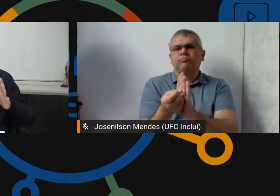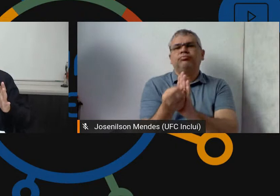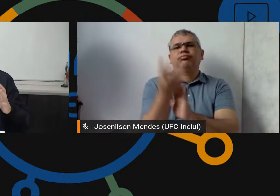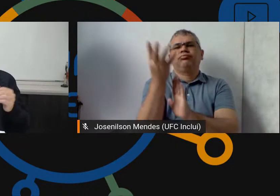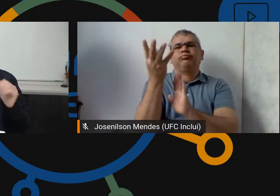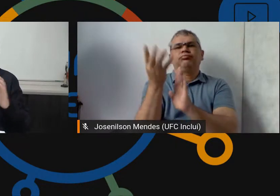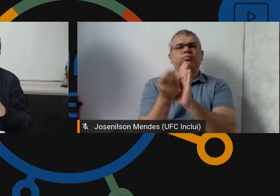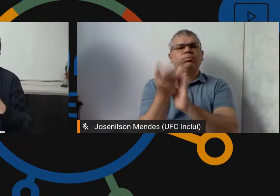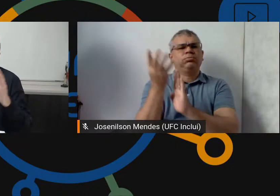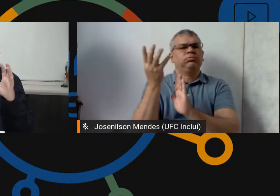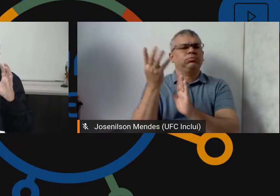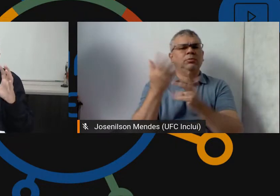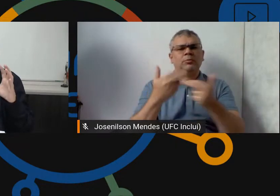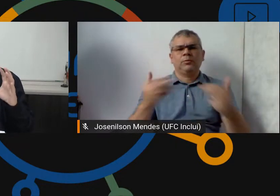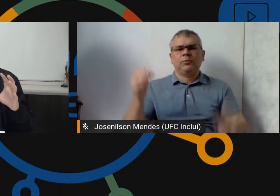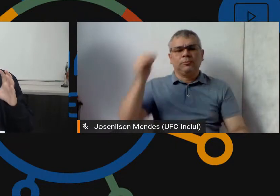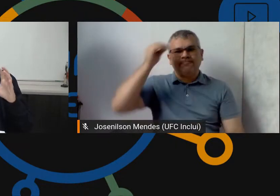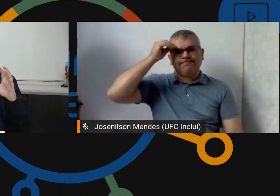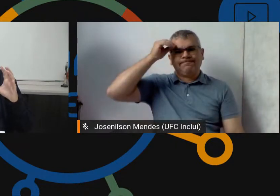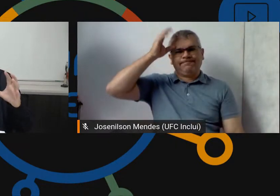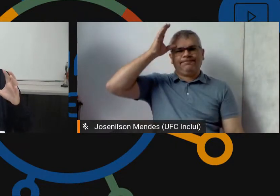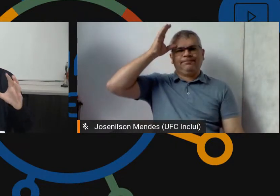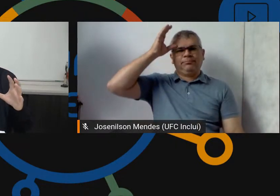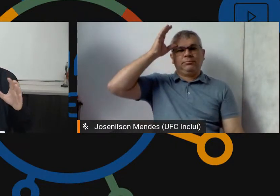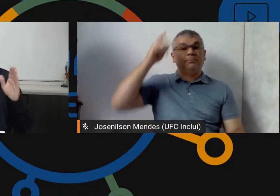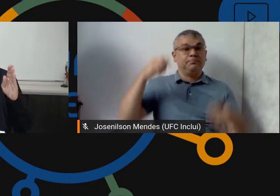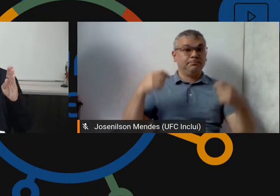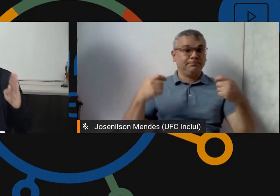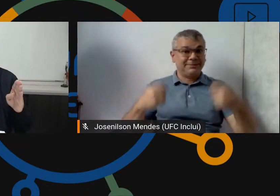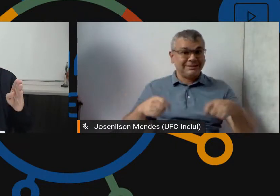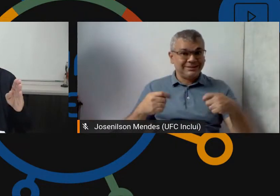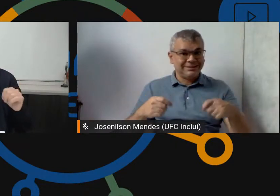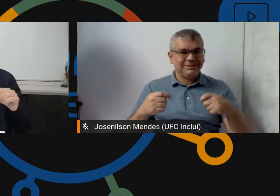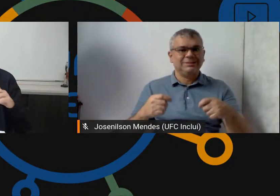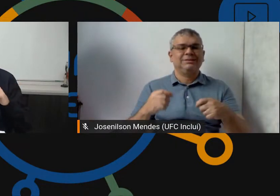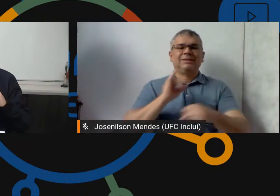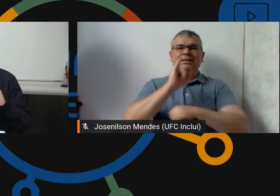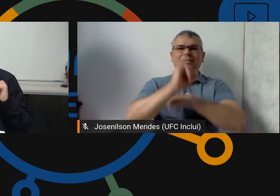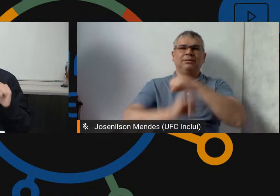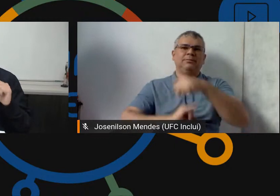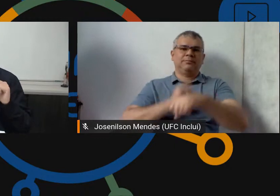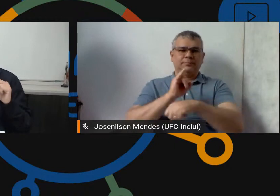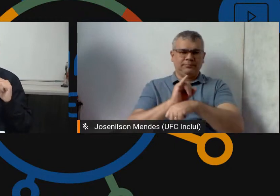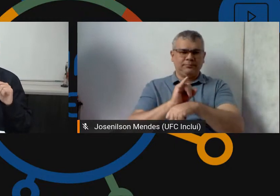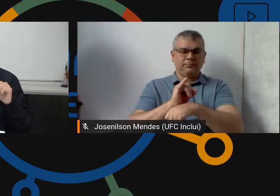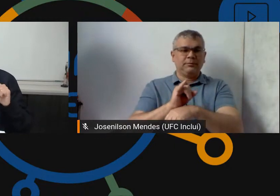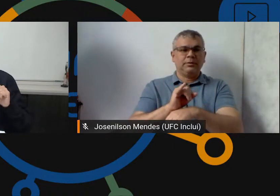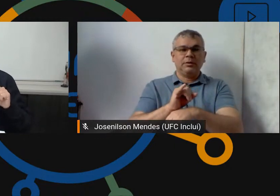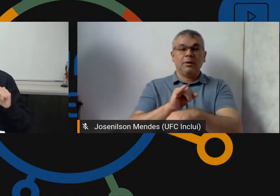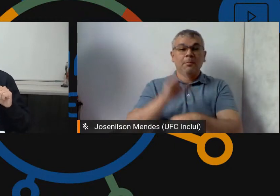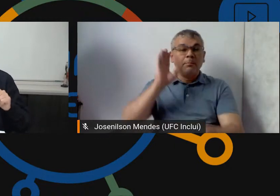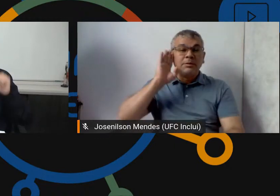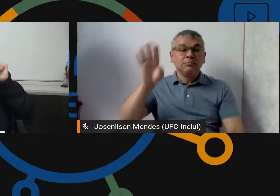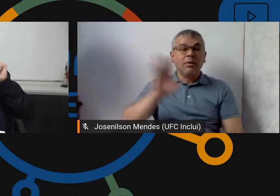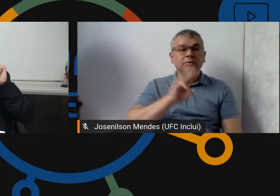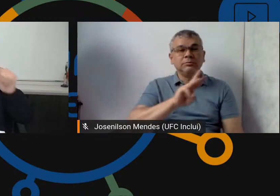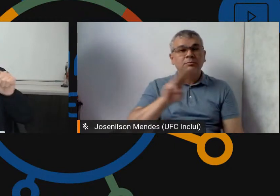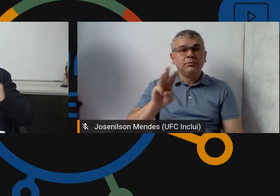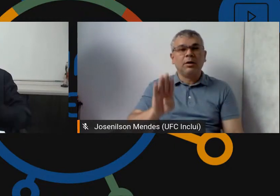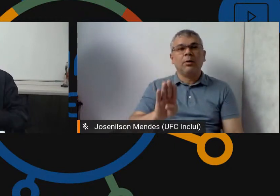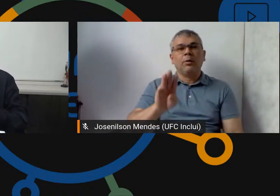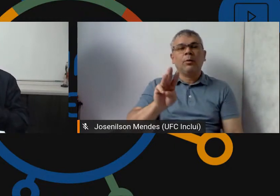internacional. Dentro do nível internacional, a base mais importante que tem é o Web of Science. Qualquer revista importante da sua área